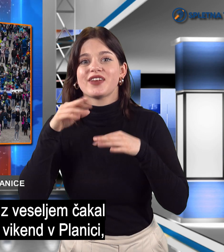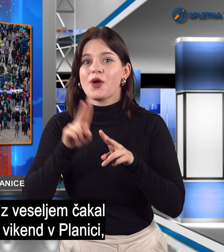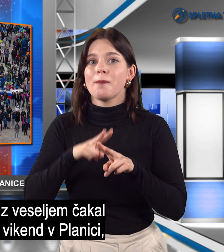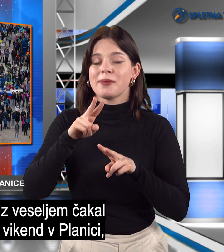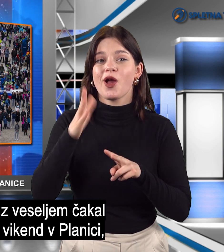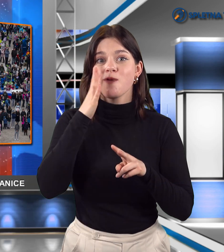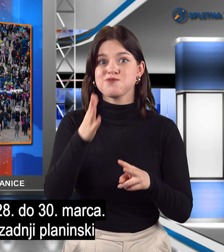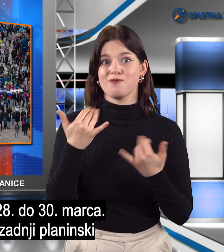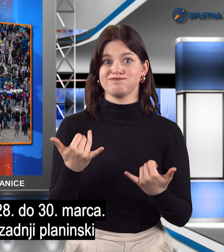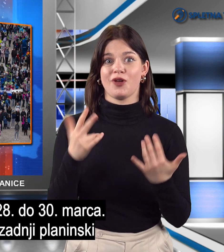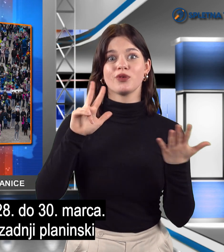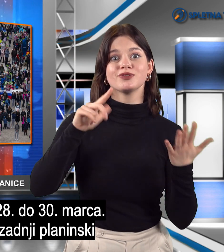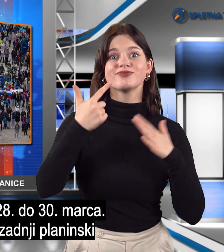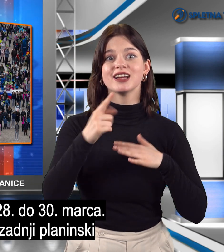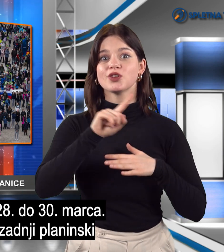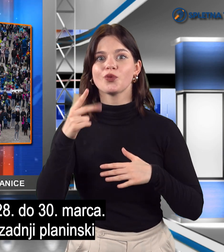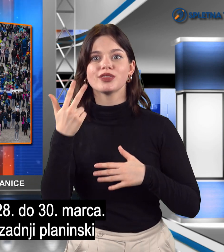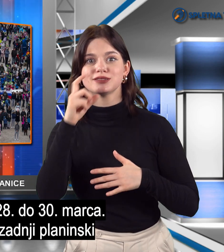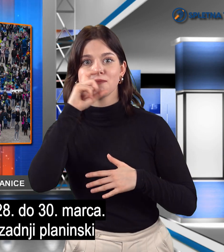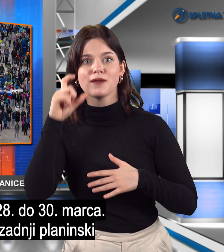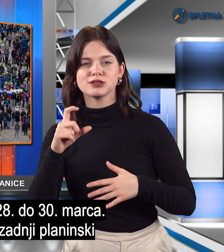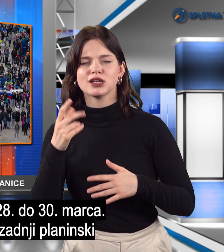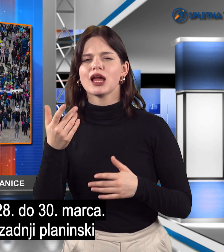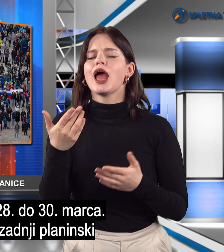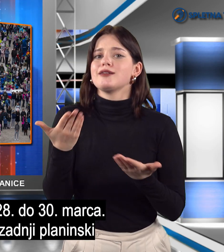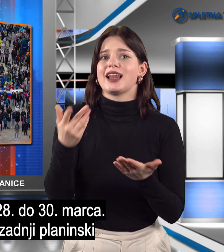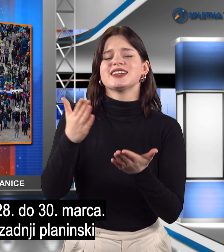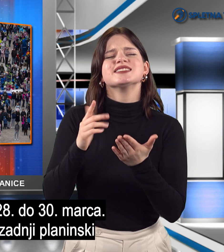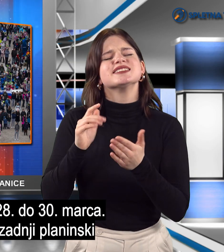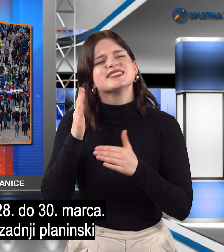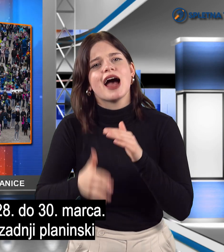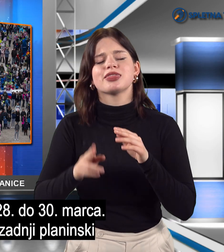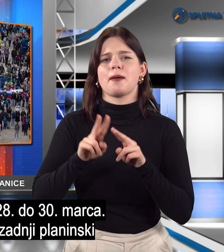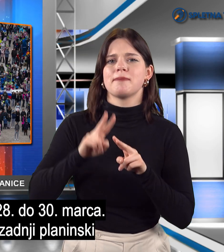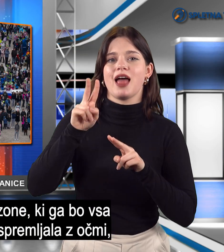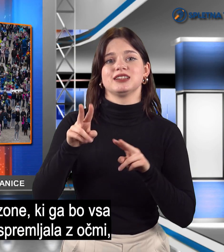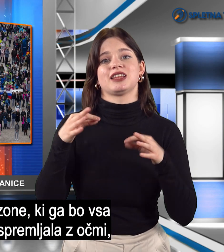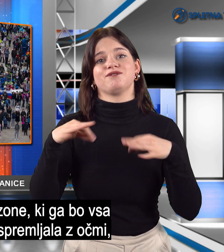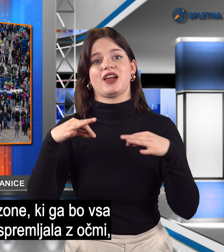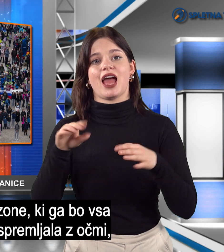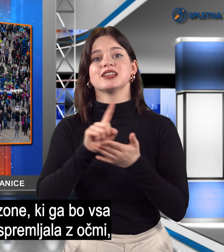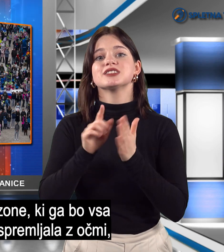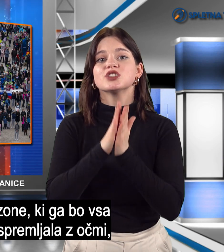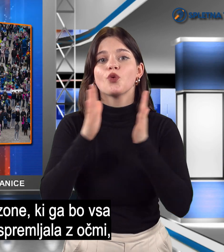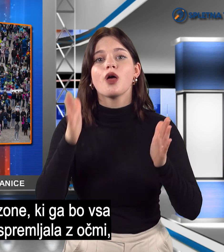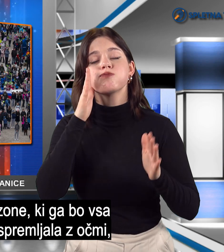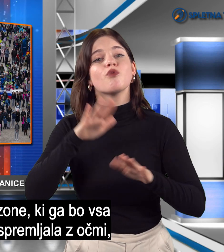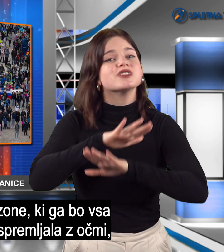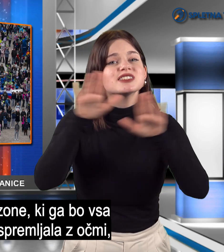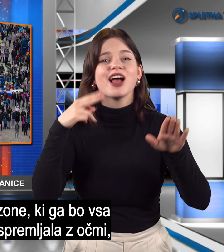vikend v Planici, ki bo od 28. do 30. marca. Gre za zadnji planinski vikend sezone, ki ga bo